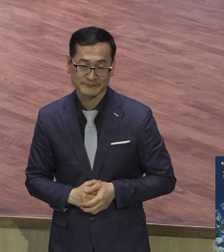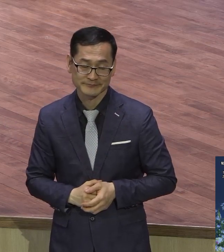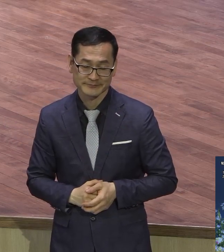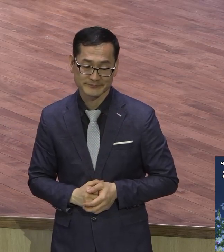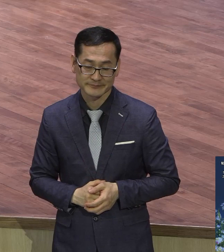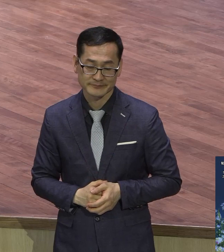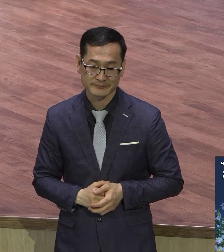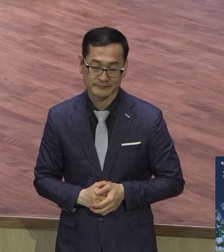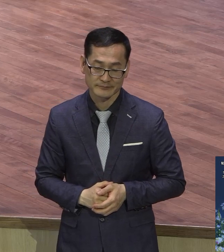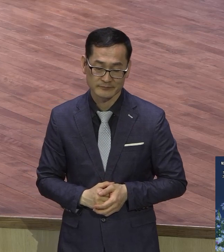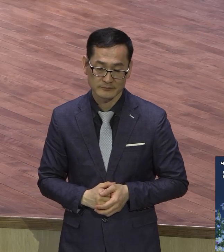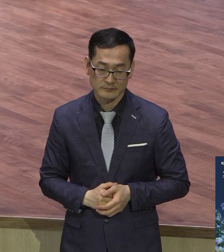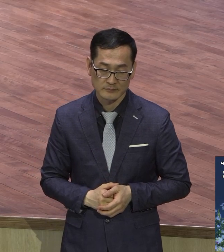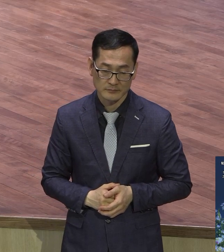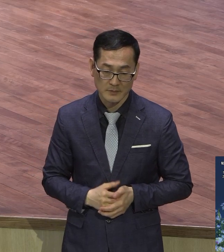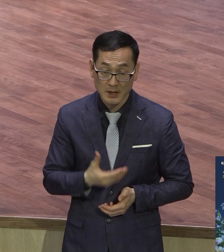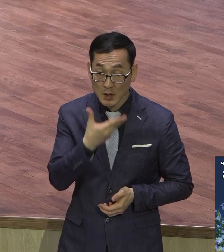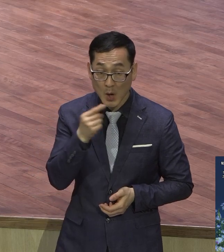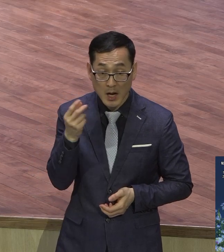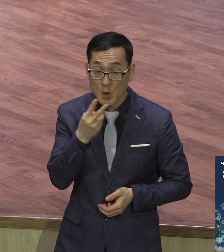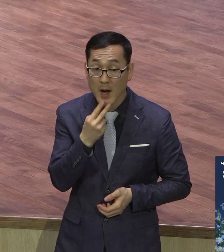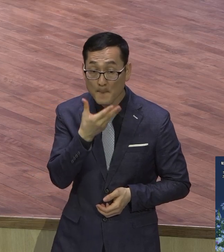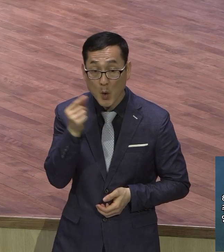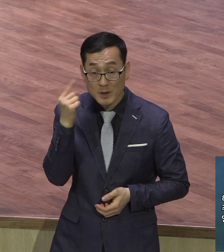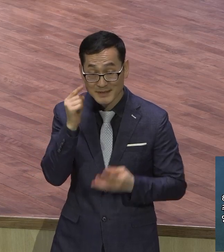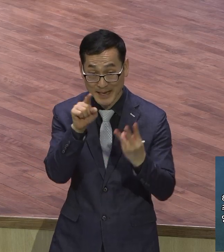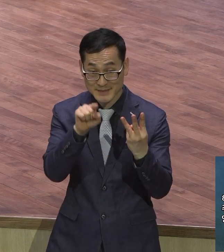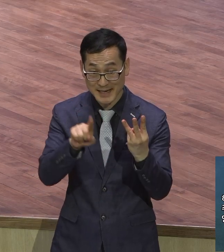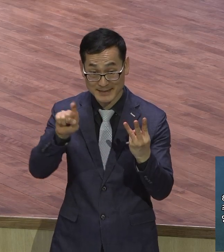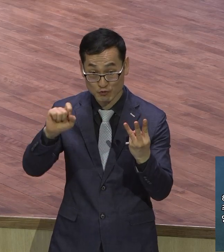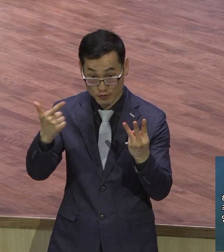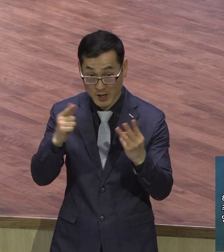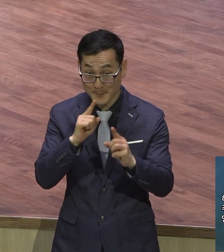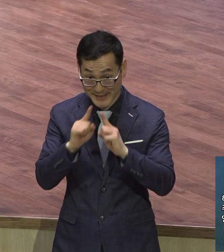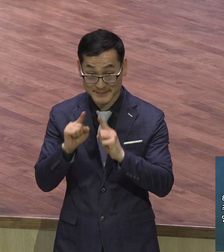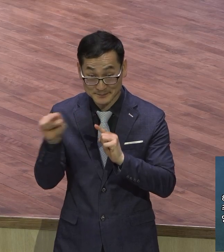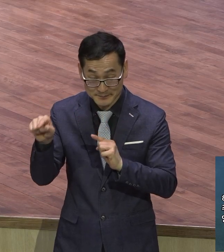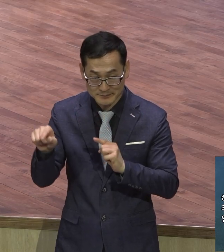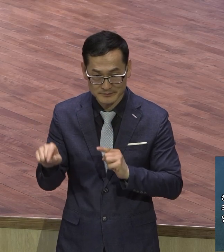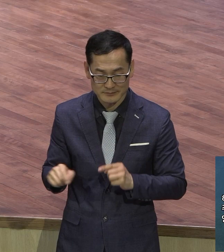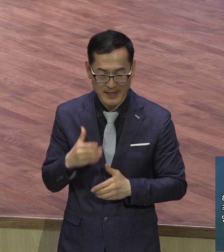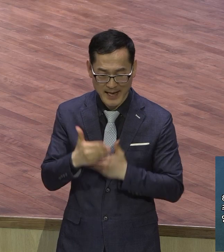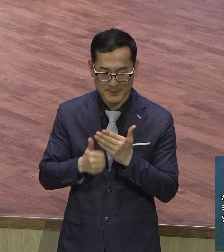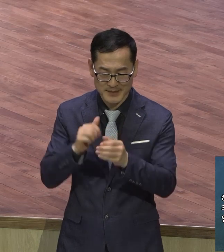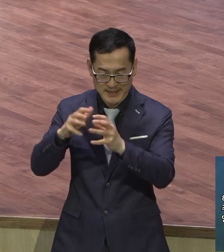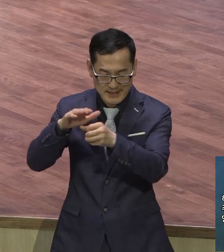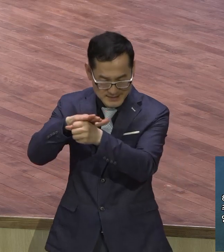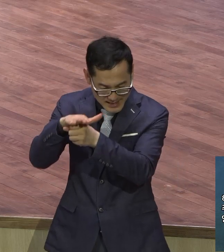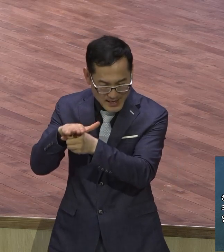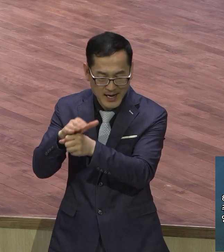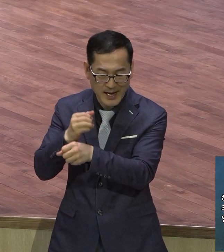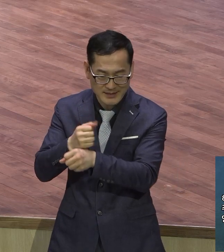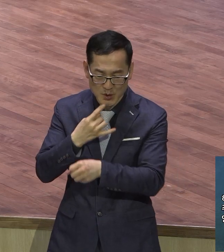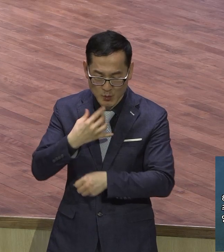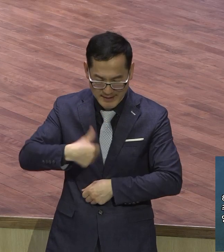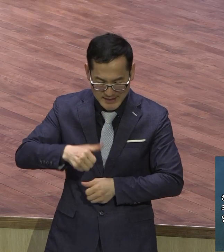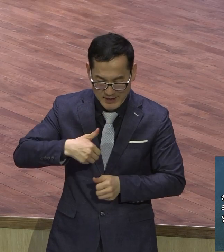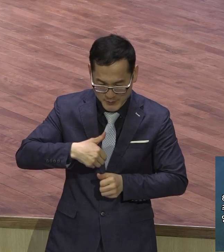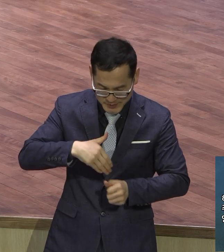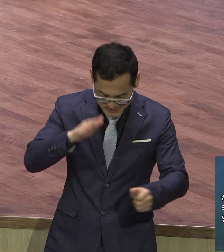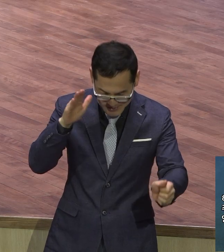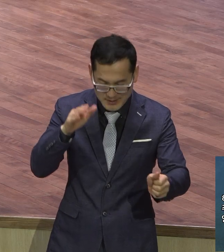요한복음 3장 16절 아시죠? 하나님이 세상처럼 사랑하사 독생자를 주시하니 인생을 믿는 자마다 멸망자고